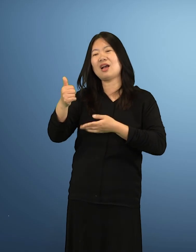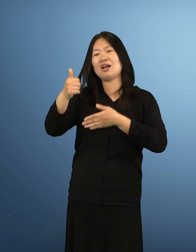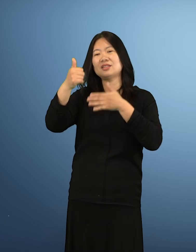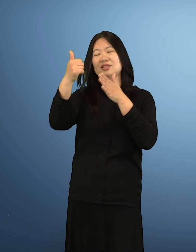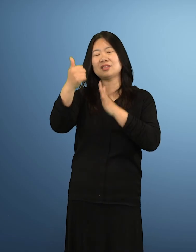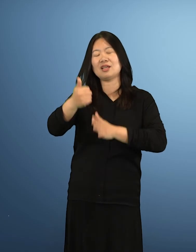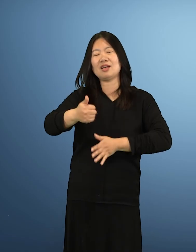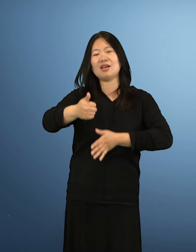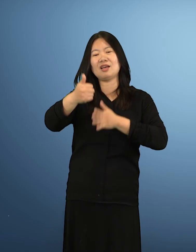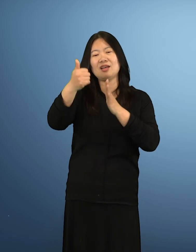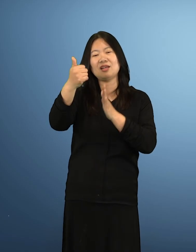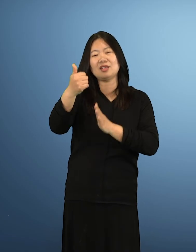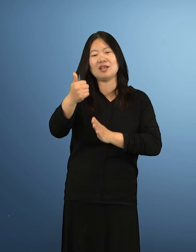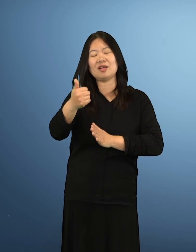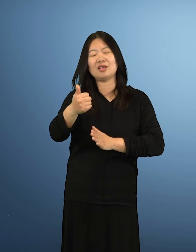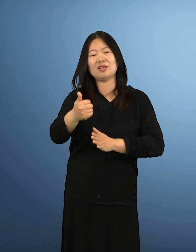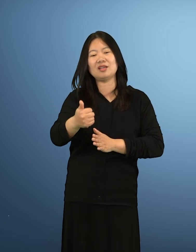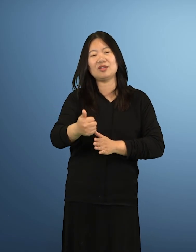돌아가자.